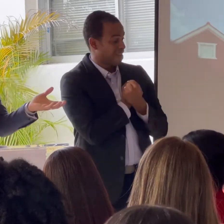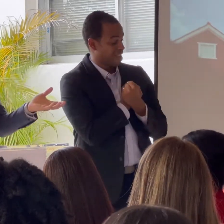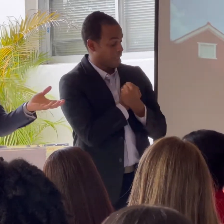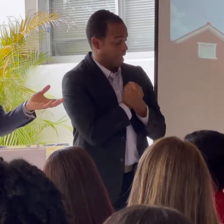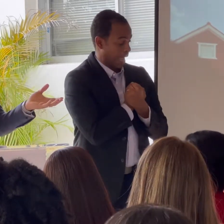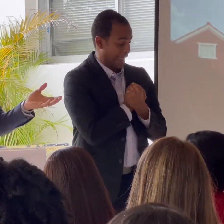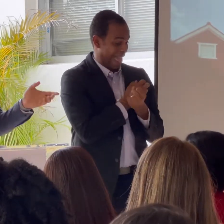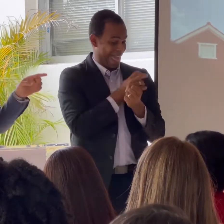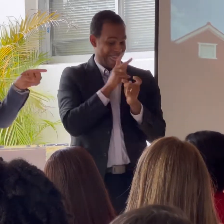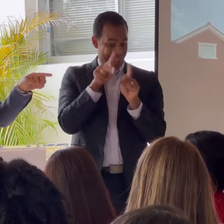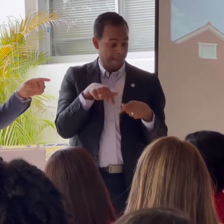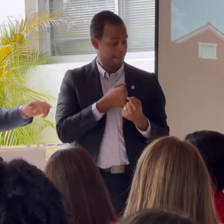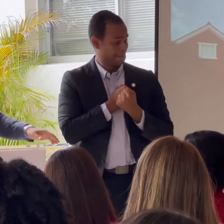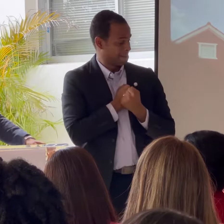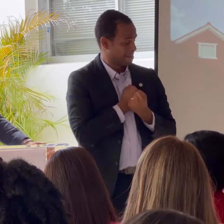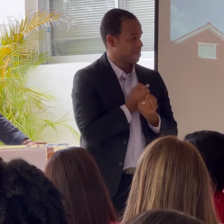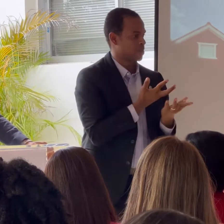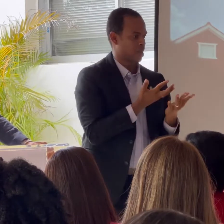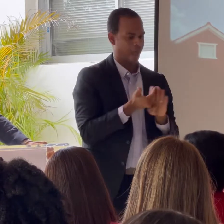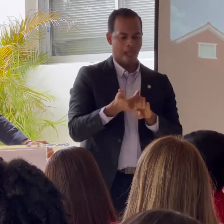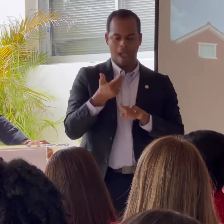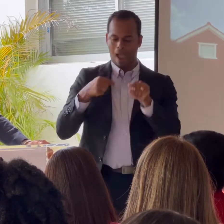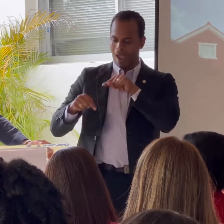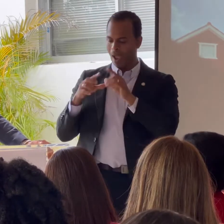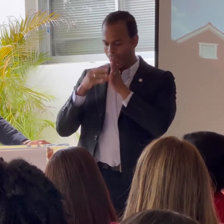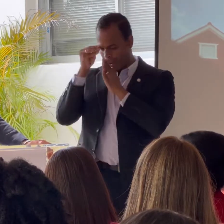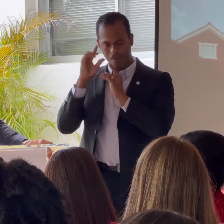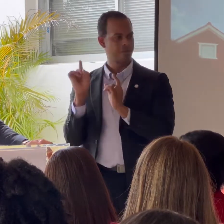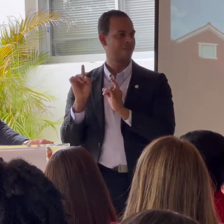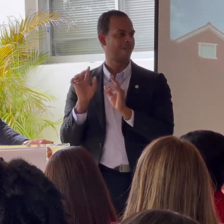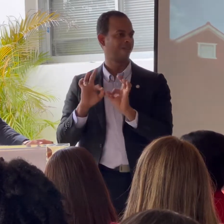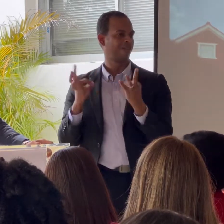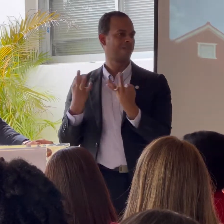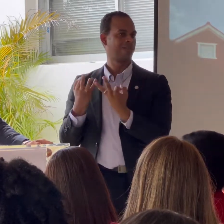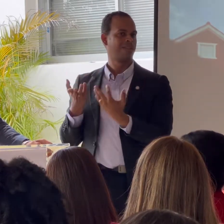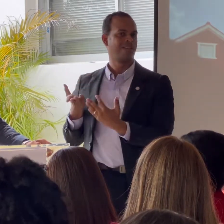brinda ese amor lo recibió en una familia. Porque